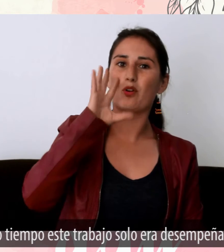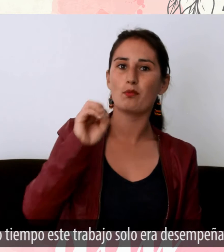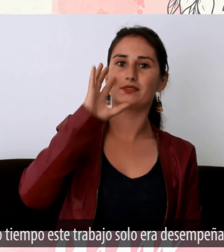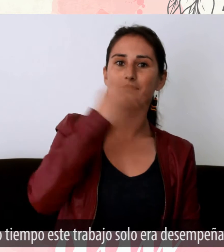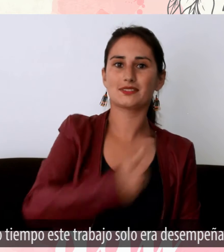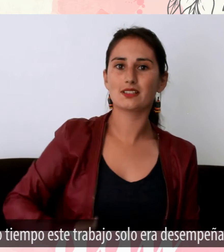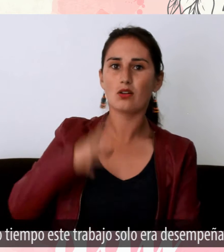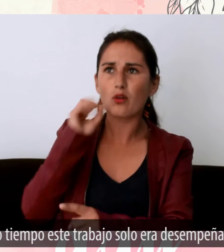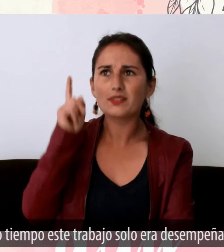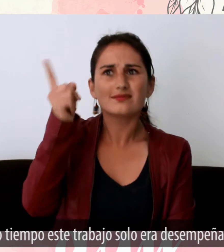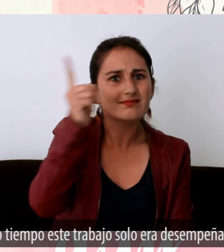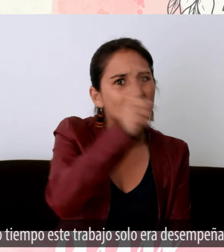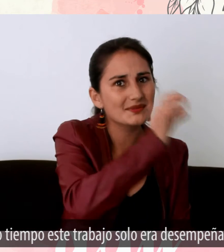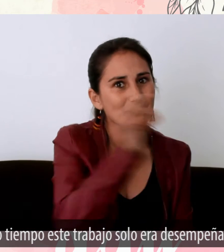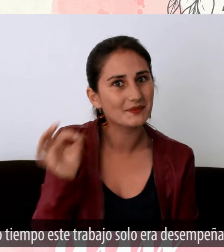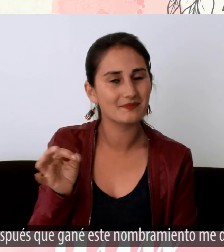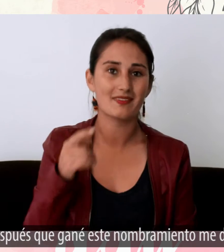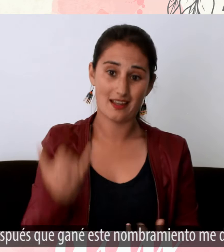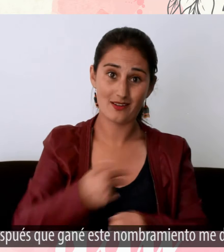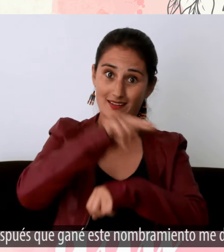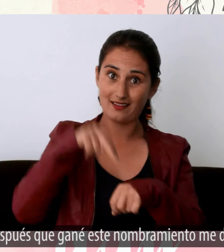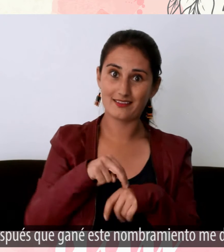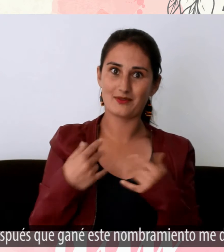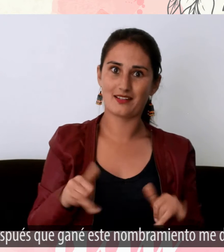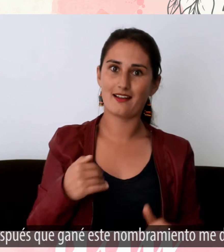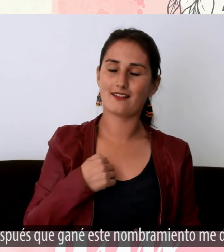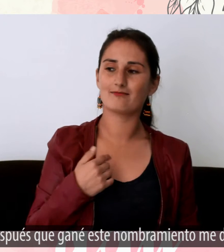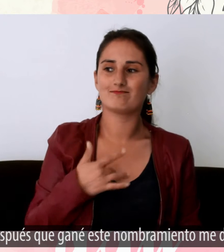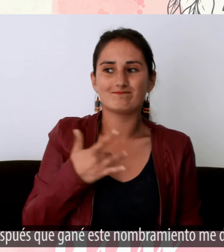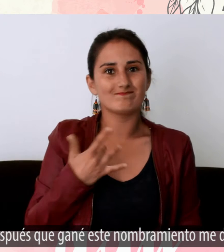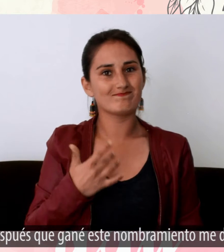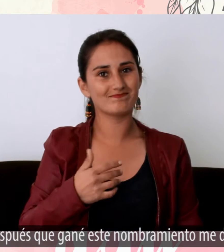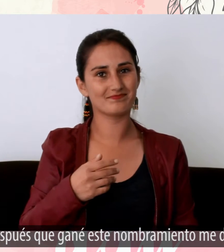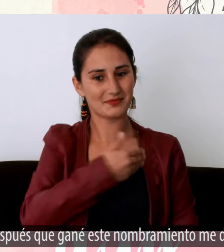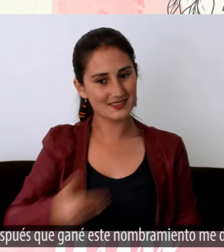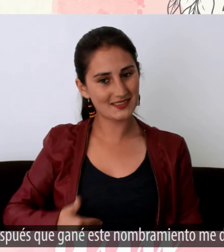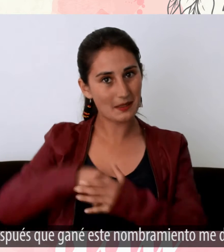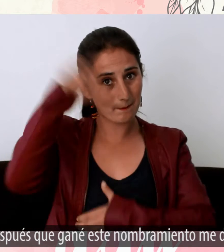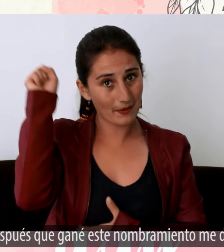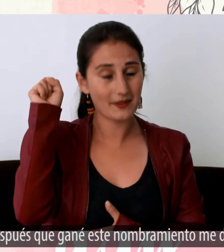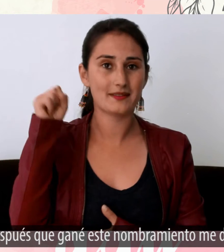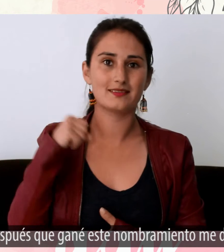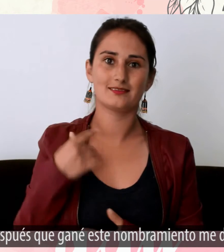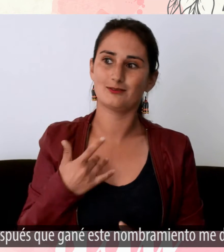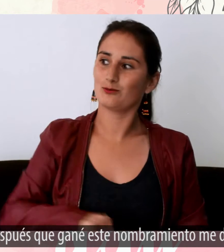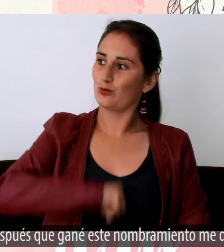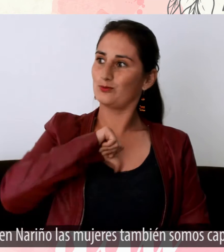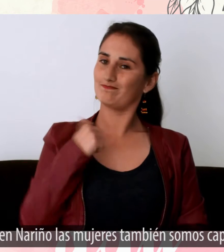Pues por mucho tiempo este trabajo solo era desempeñado por hombres, pero después que gané este nombramiento me di cuenta